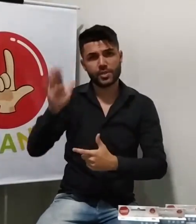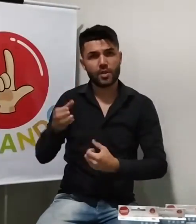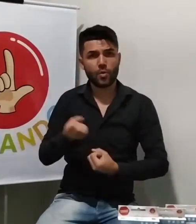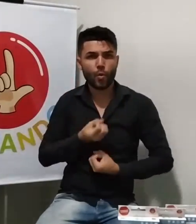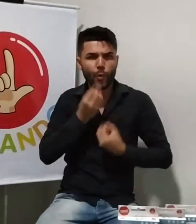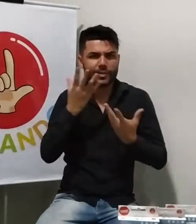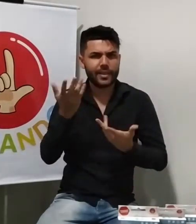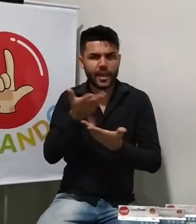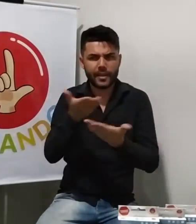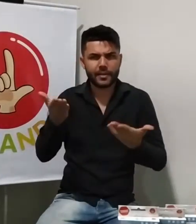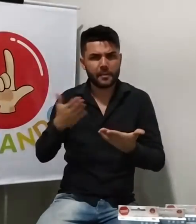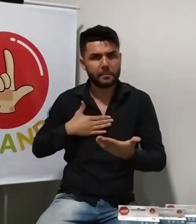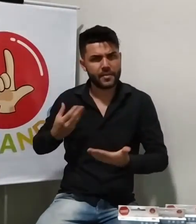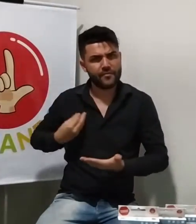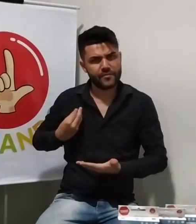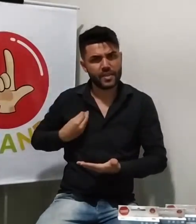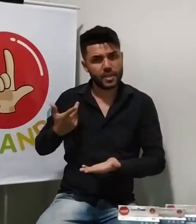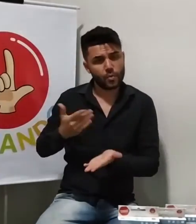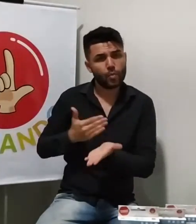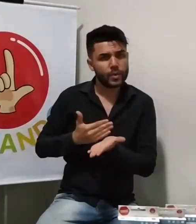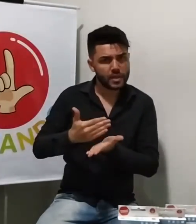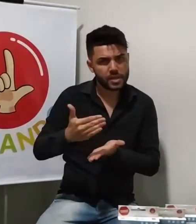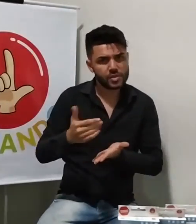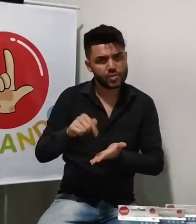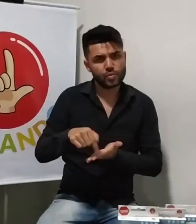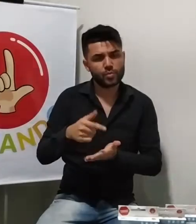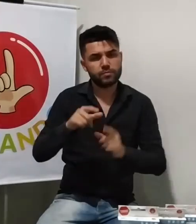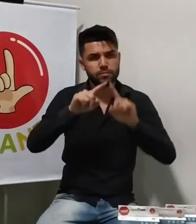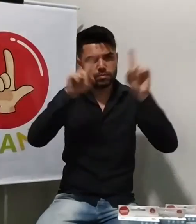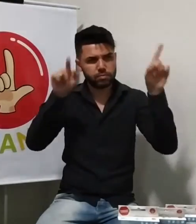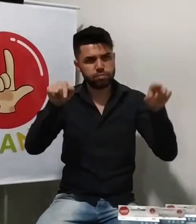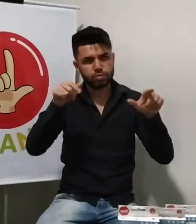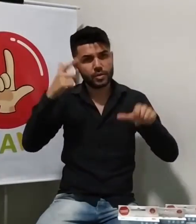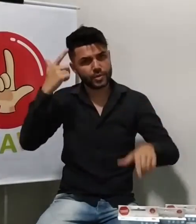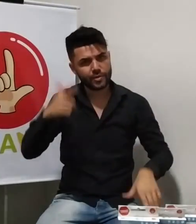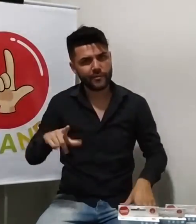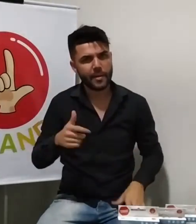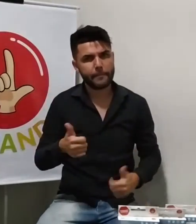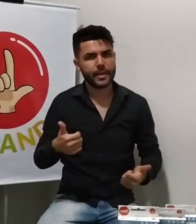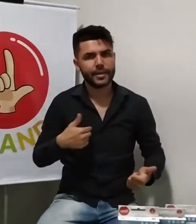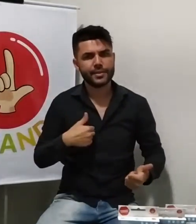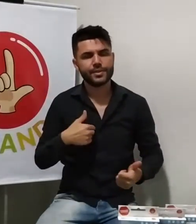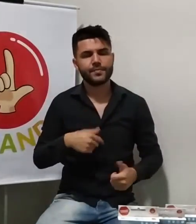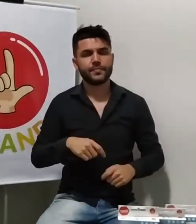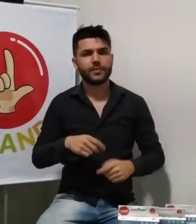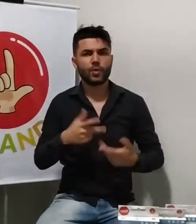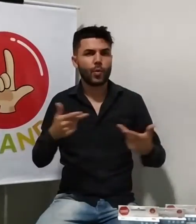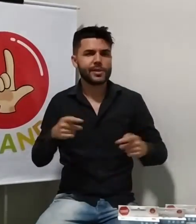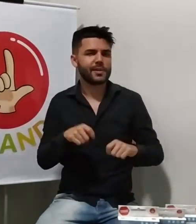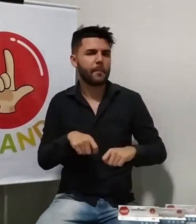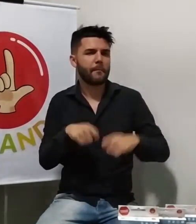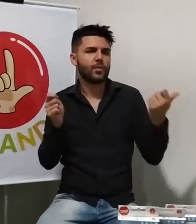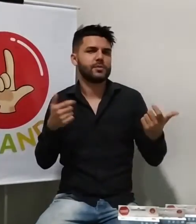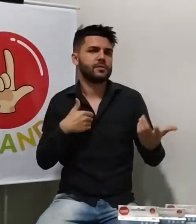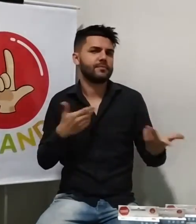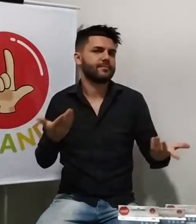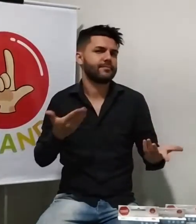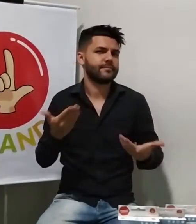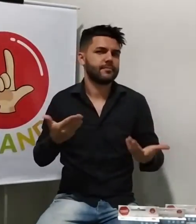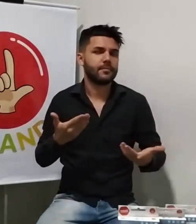do Rio de Janeiro, falei no início desse episódio novamente, lidava com muitas impossibilidades, desconhecia principalmente como chegar lá, porque esse é o